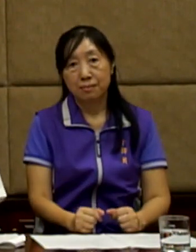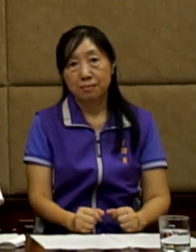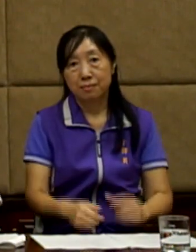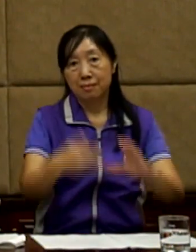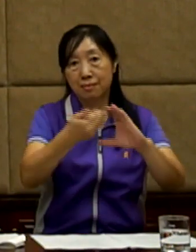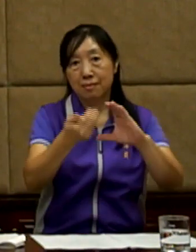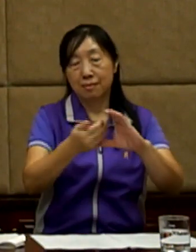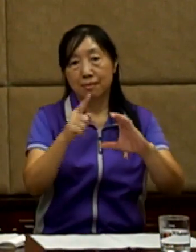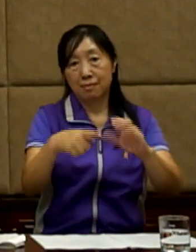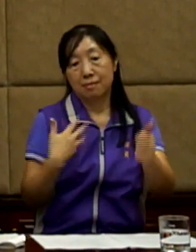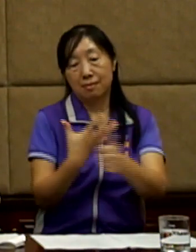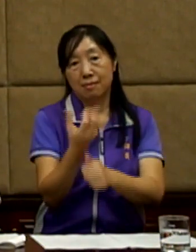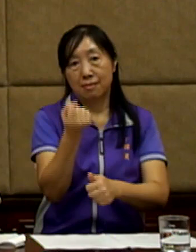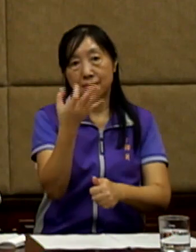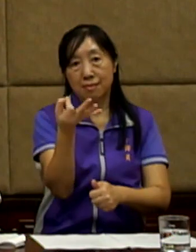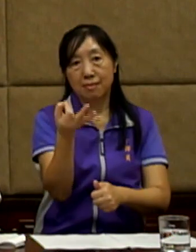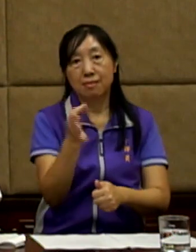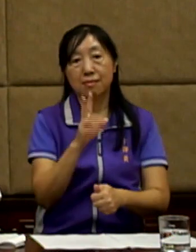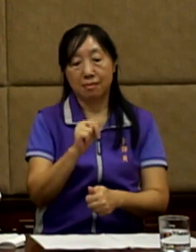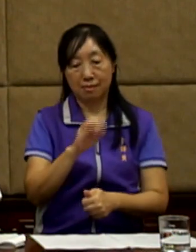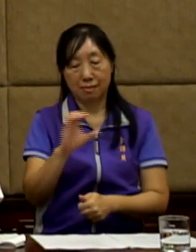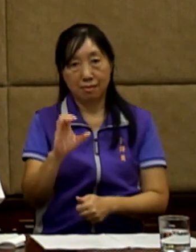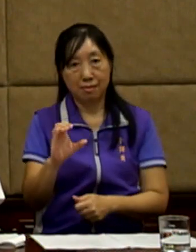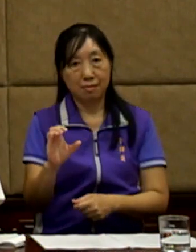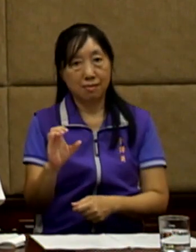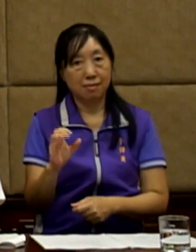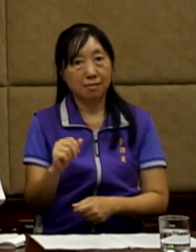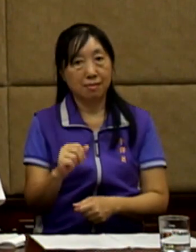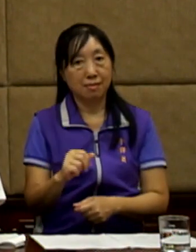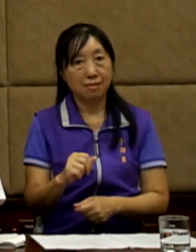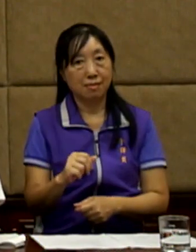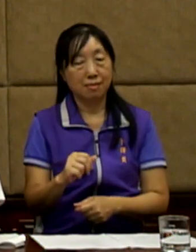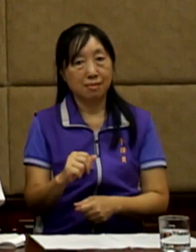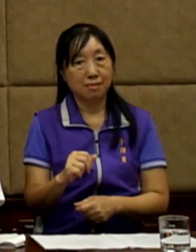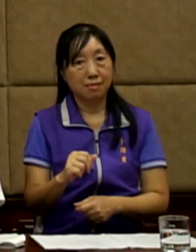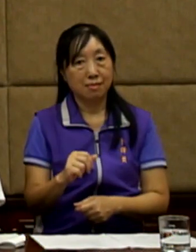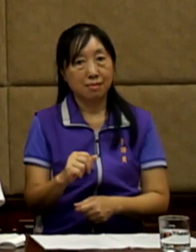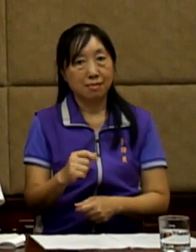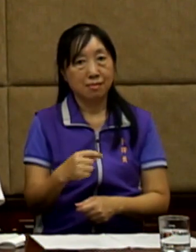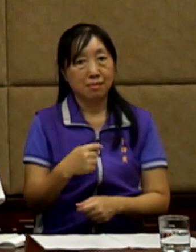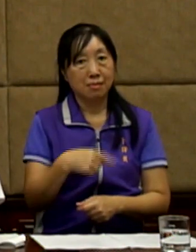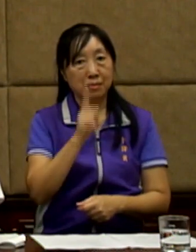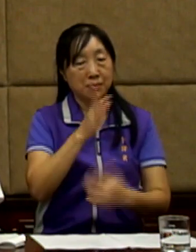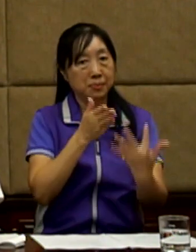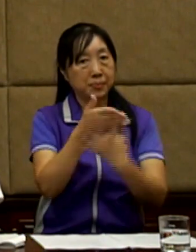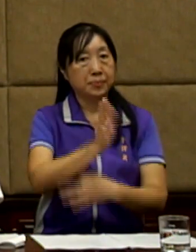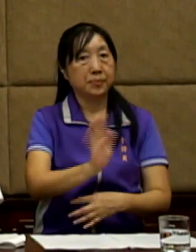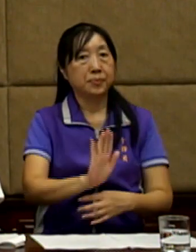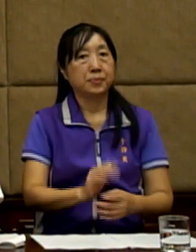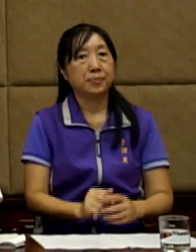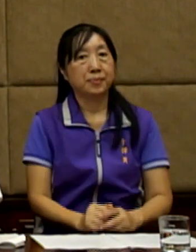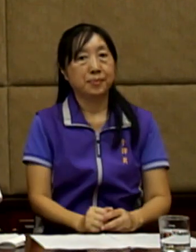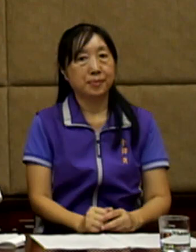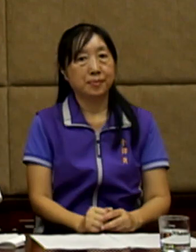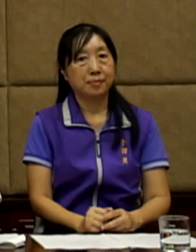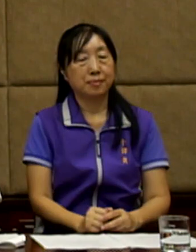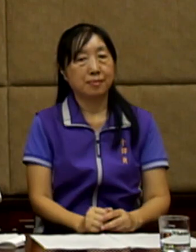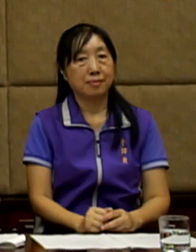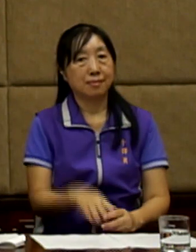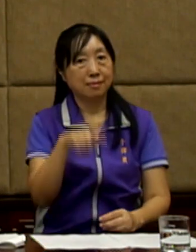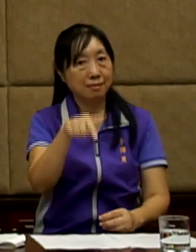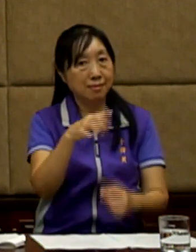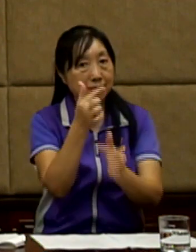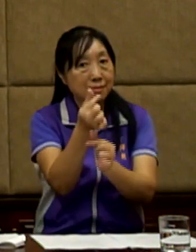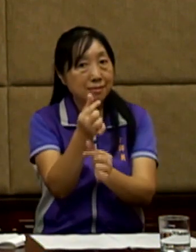授权金这一部分是 NCC 还是那个讲的，就是不遗弃介入了，真的了。那这个标